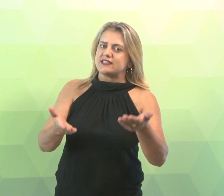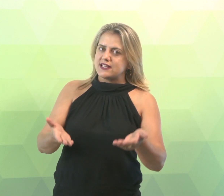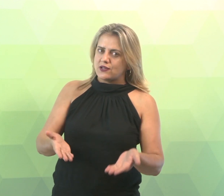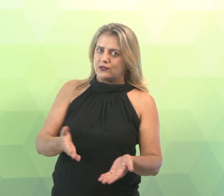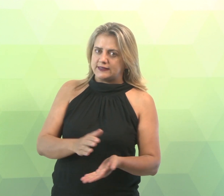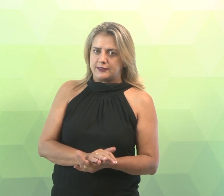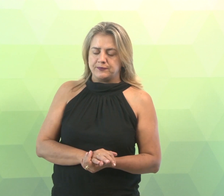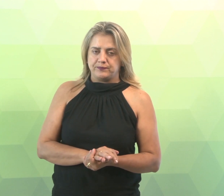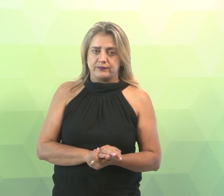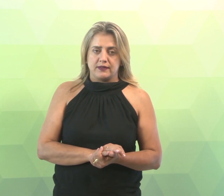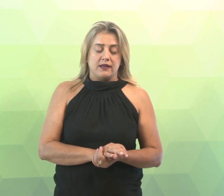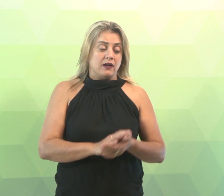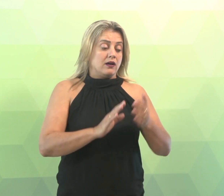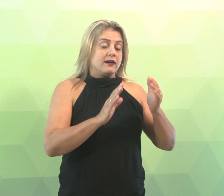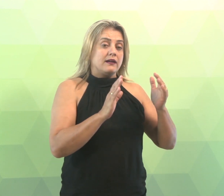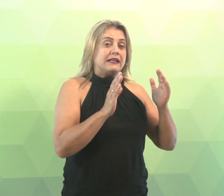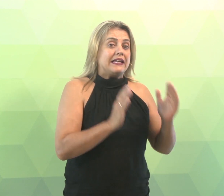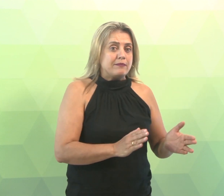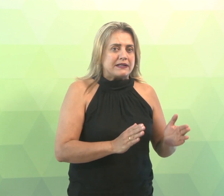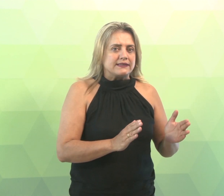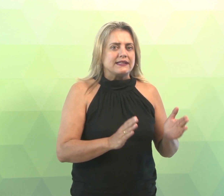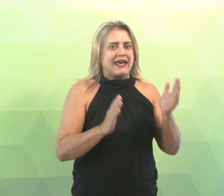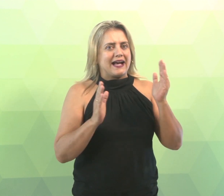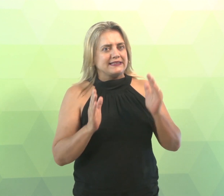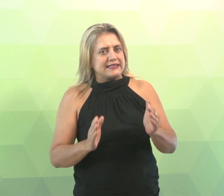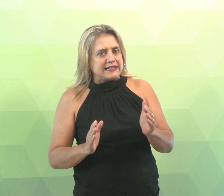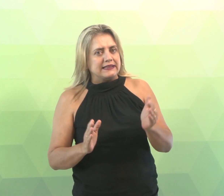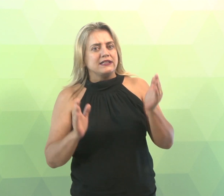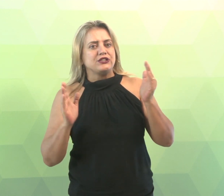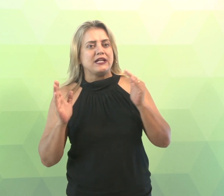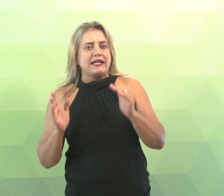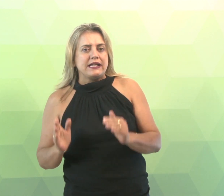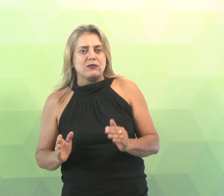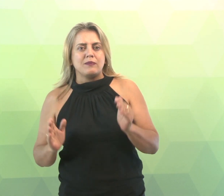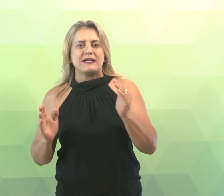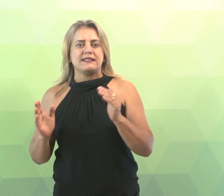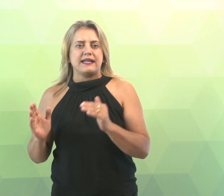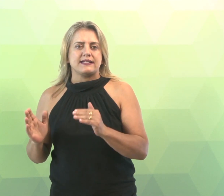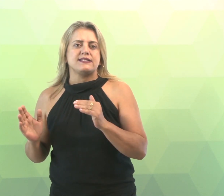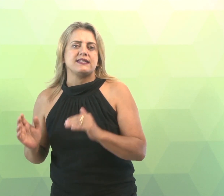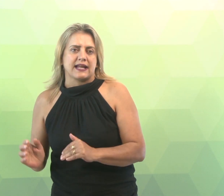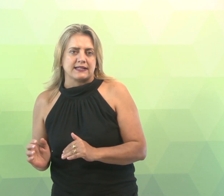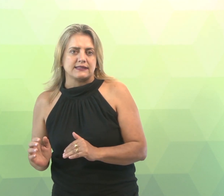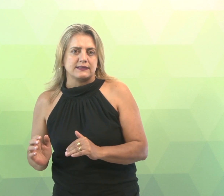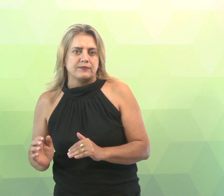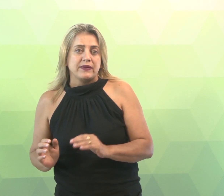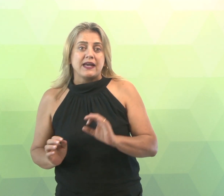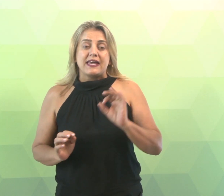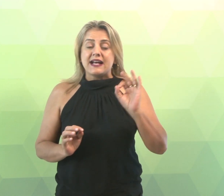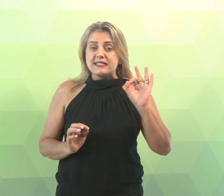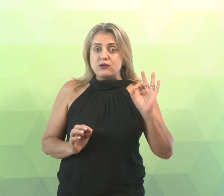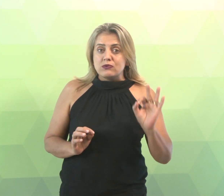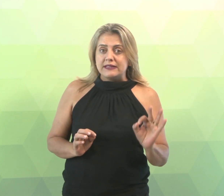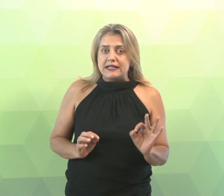vocês gostem. Libras é a sigla de Língua Brasileira de Sinais. É a segunda